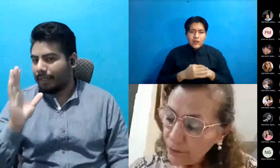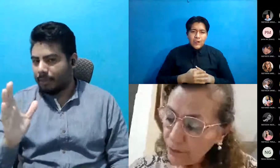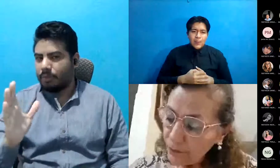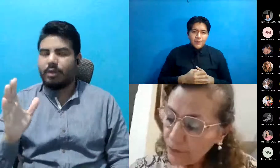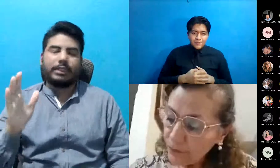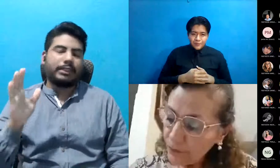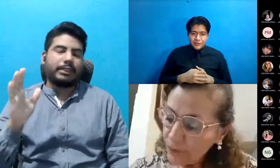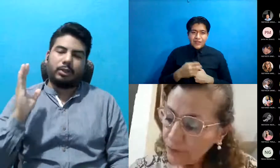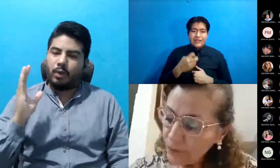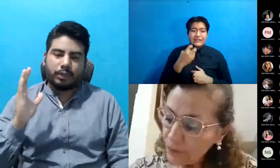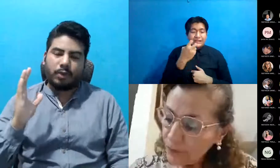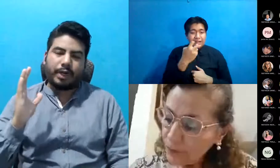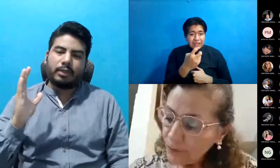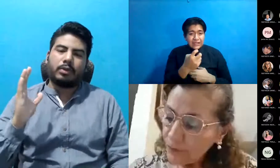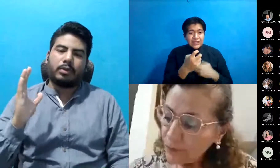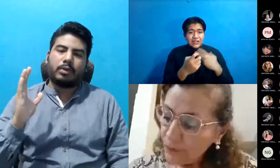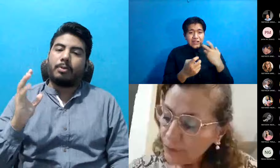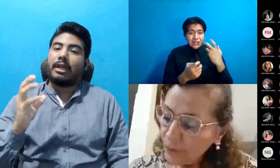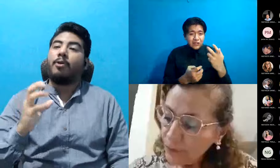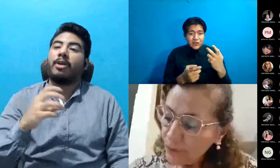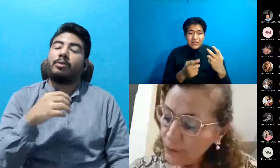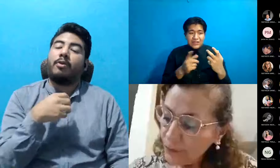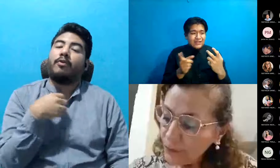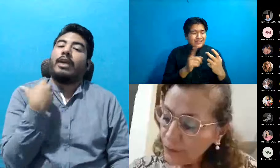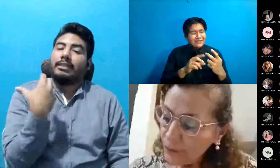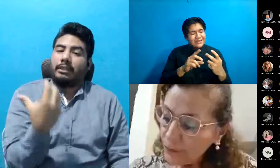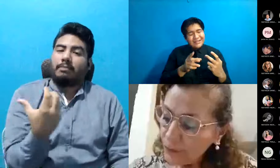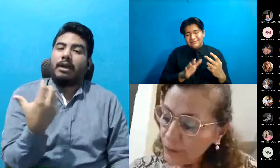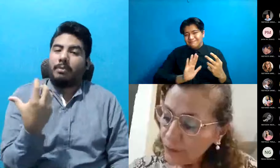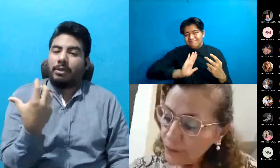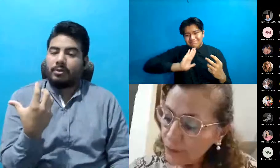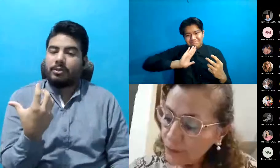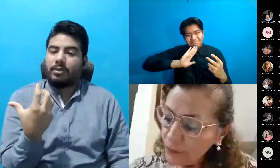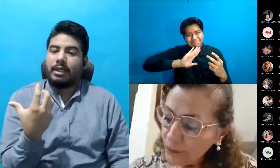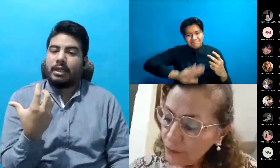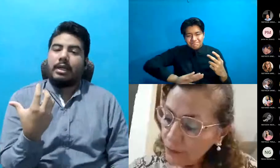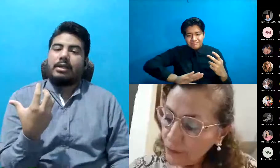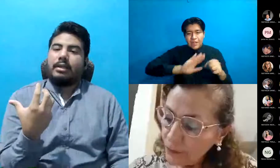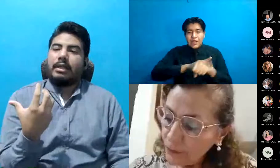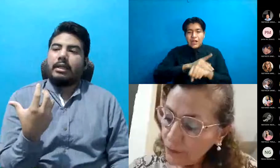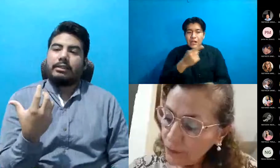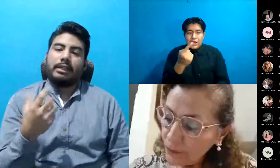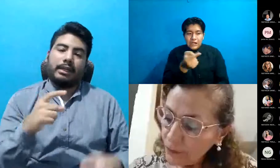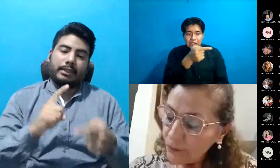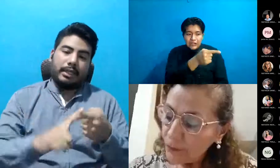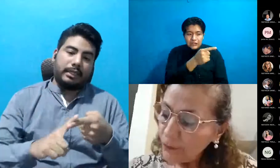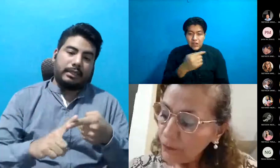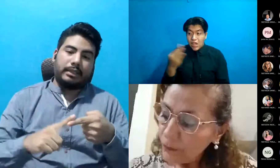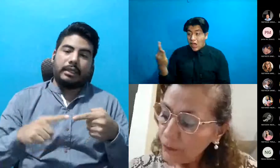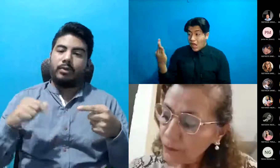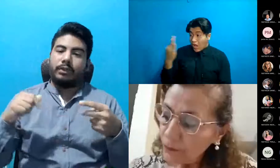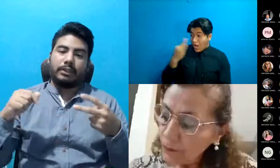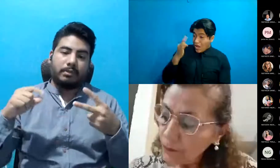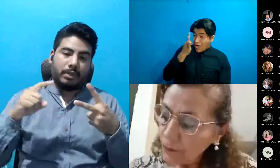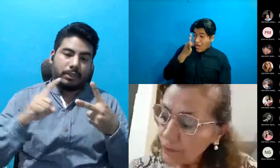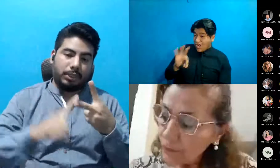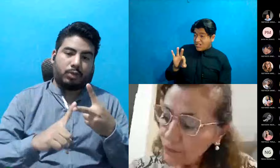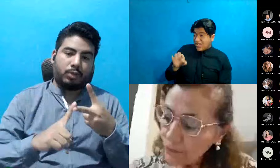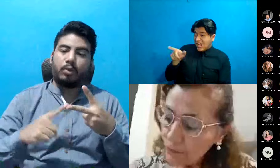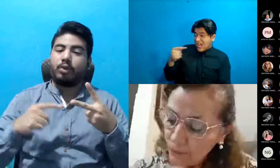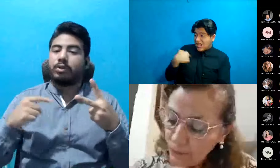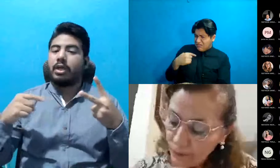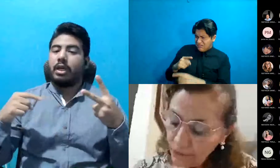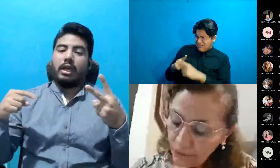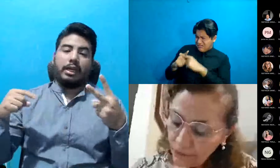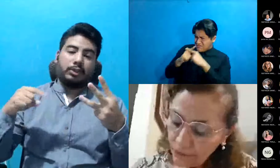es peyorativo, es decir, no es correcto, porque es una ofensa para la persona sorda decirle silente, es una ofensa también